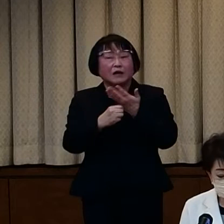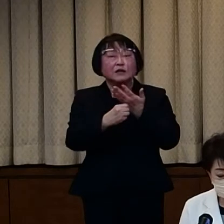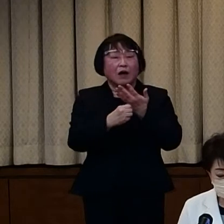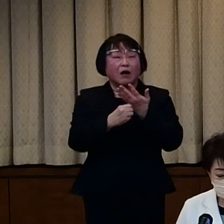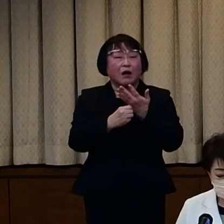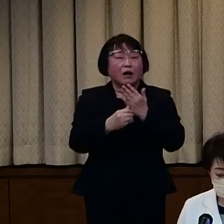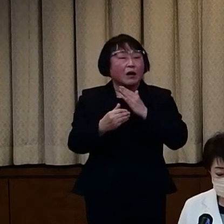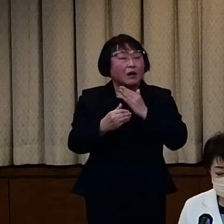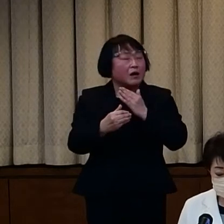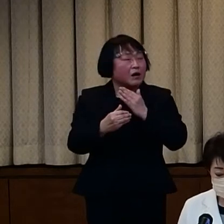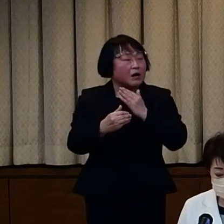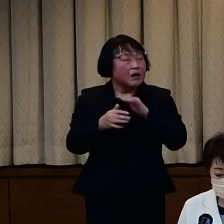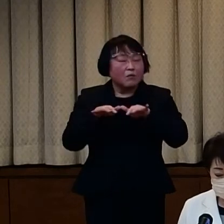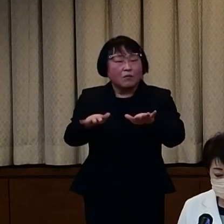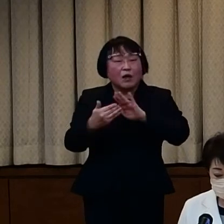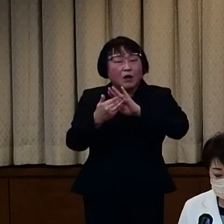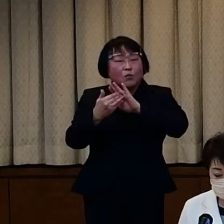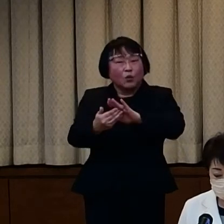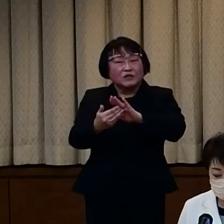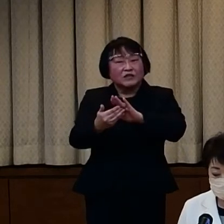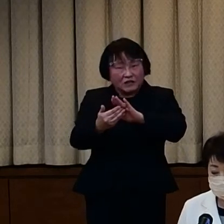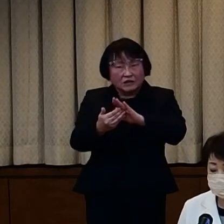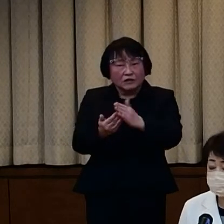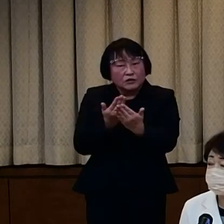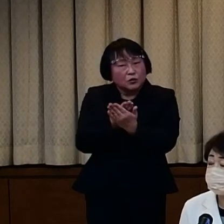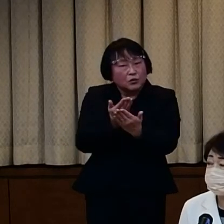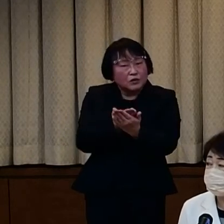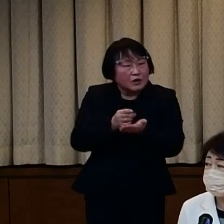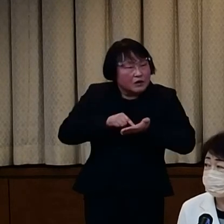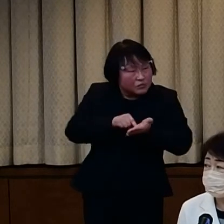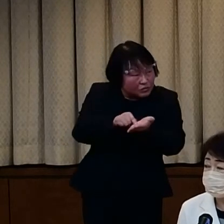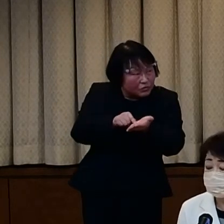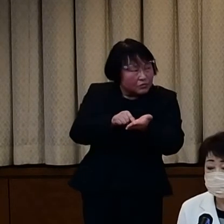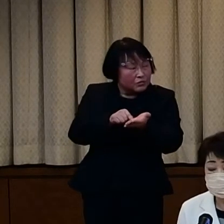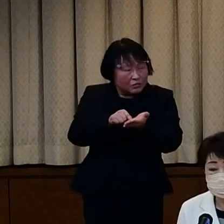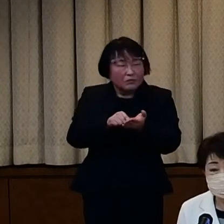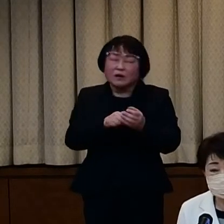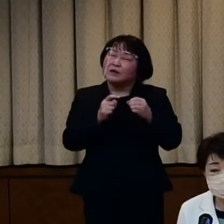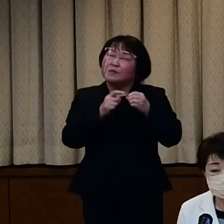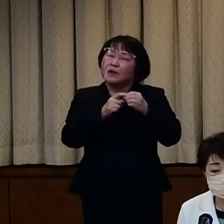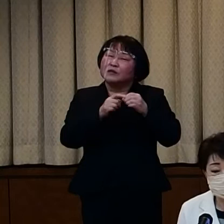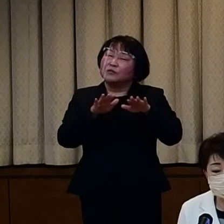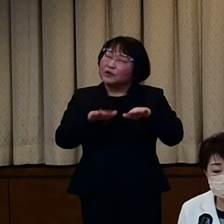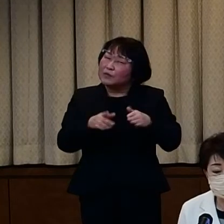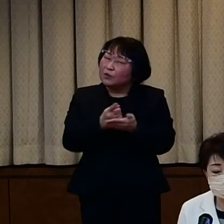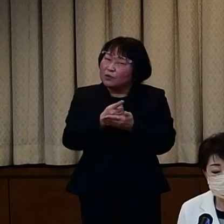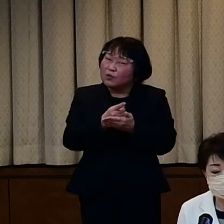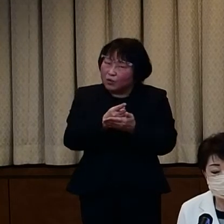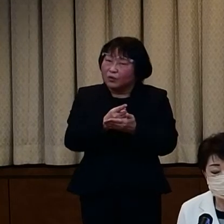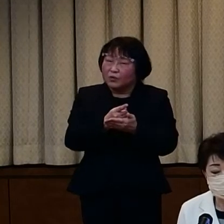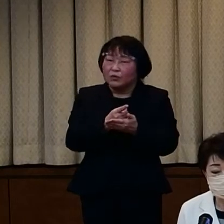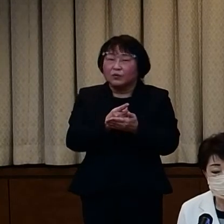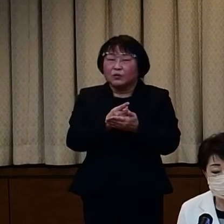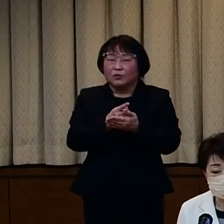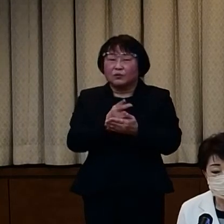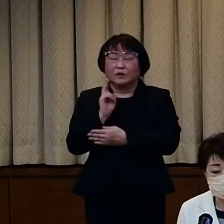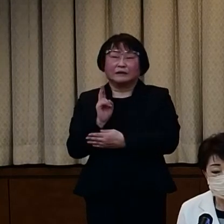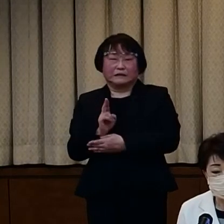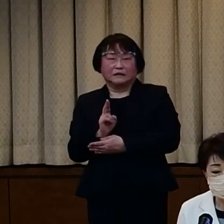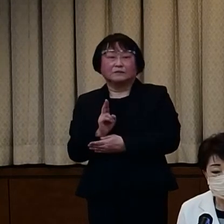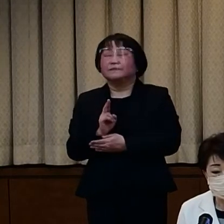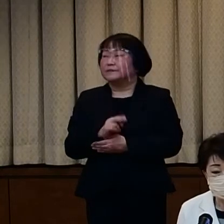まん延防止についてですか、青森の要請を決めてですね、山形も今この方向で方針を決定ということなんですけれ